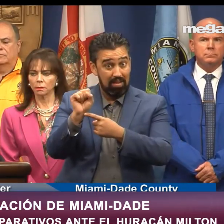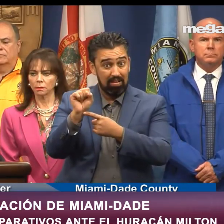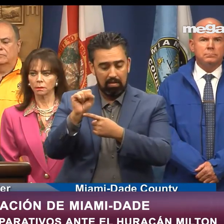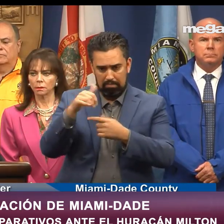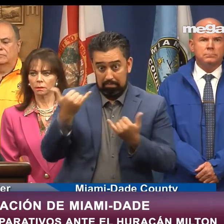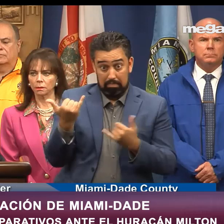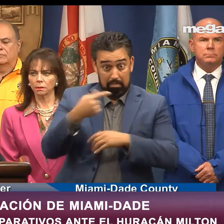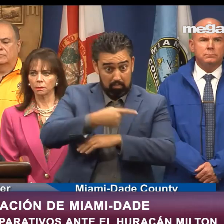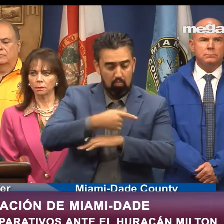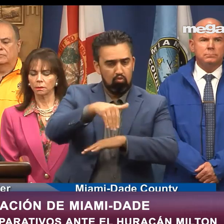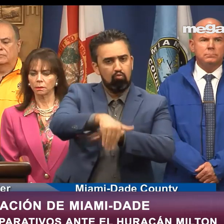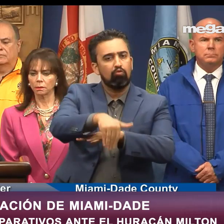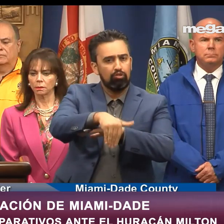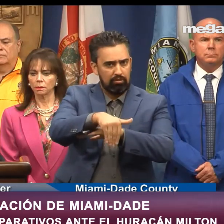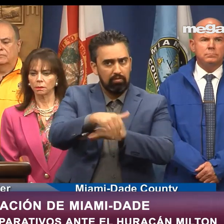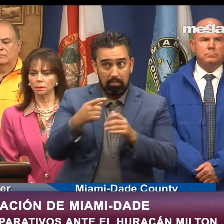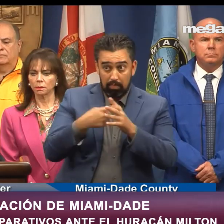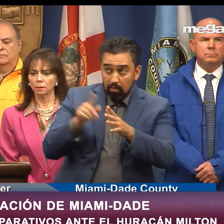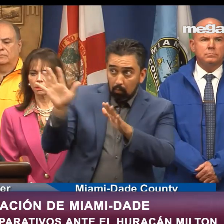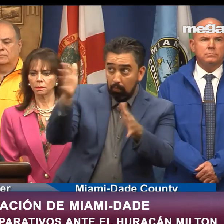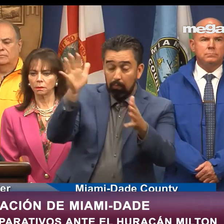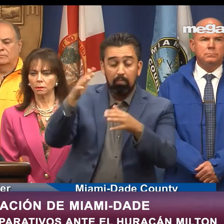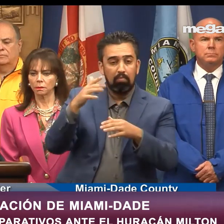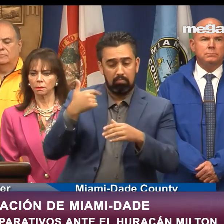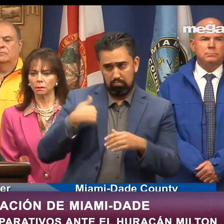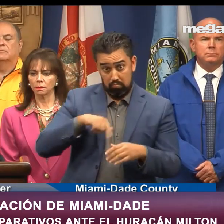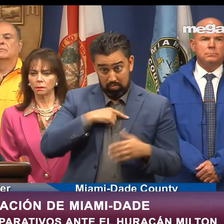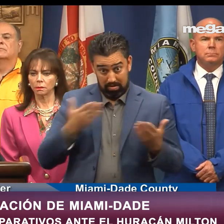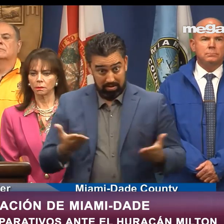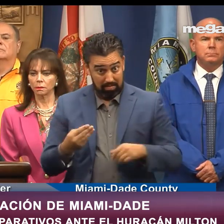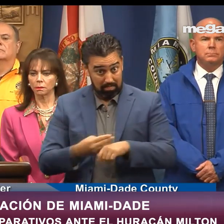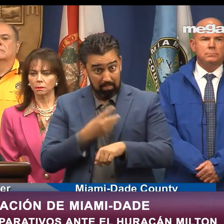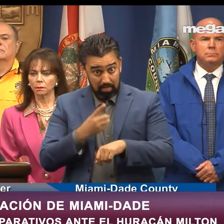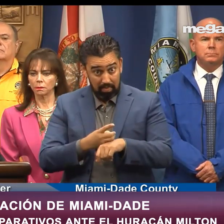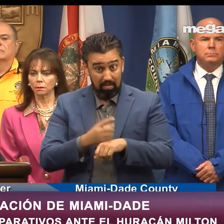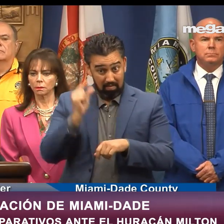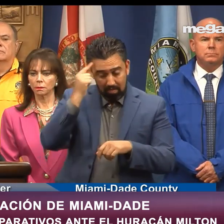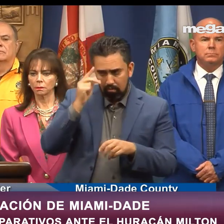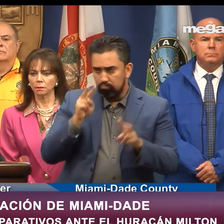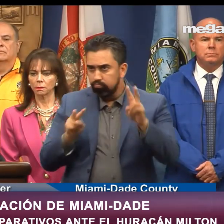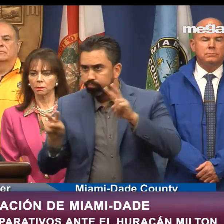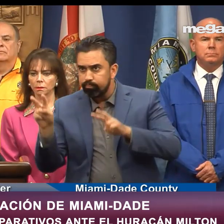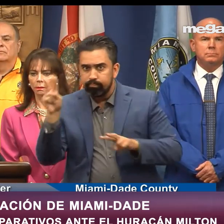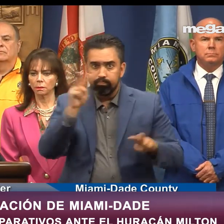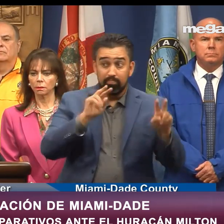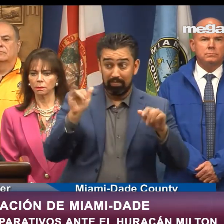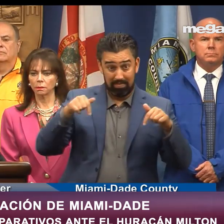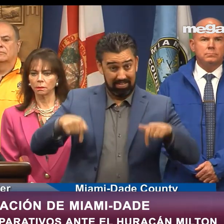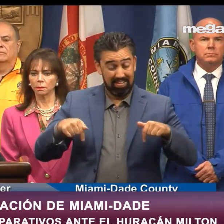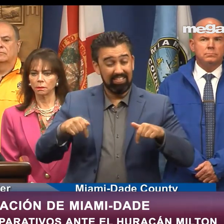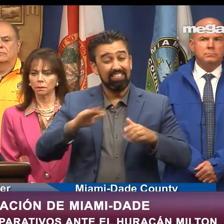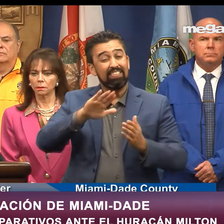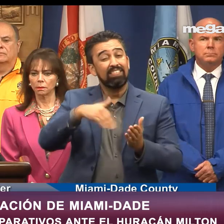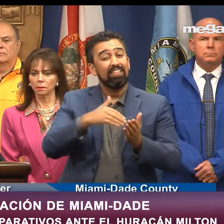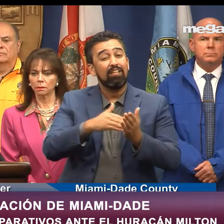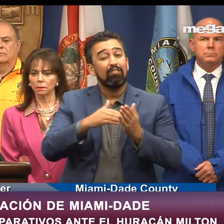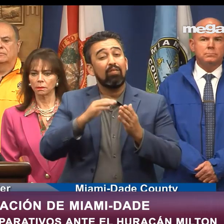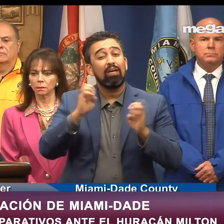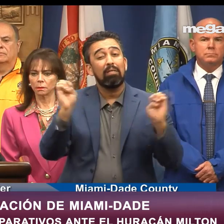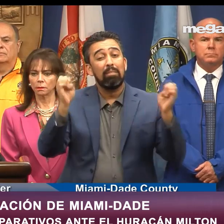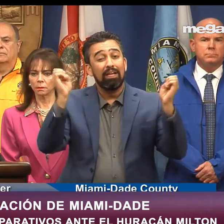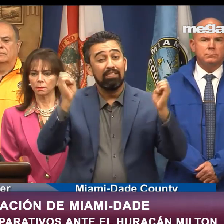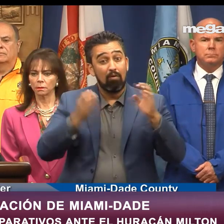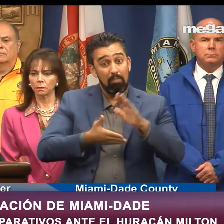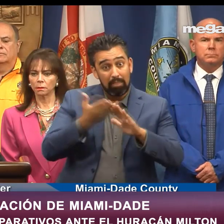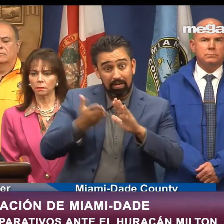esta noche. Mientras seguimos monitoreando la tormenta de cerca, el Centro de Operaciones de Emergencia sigue a